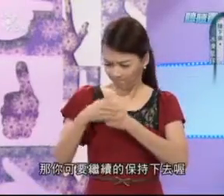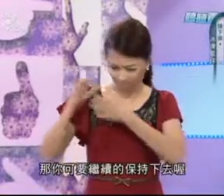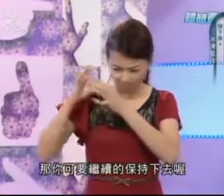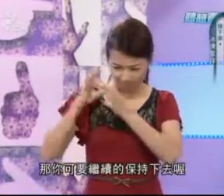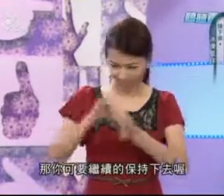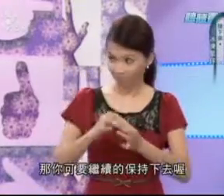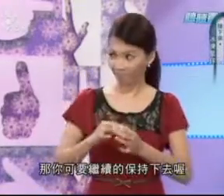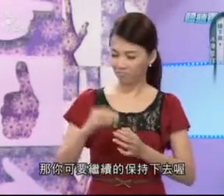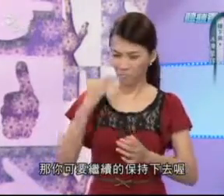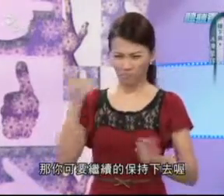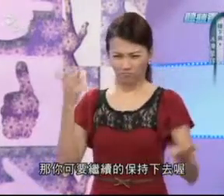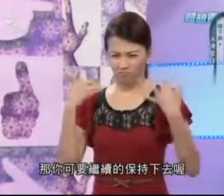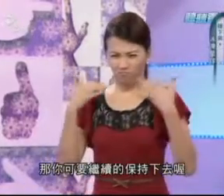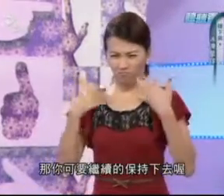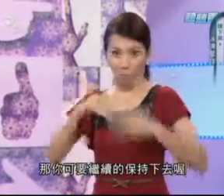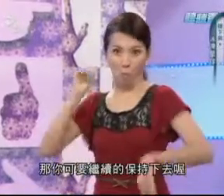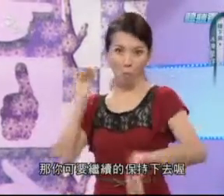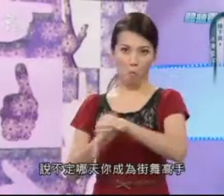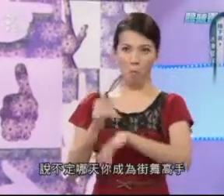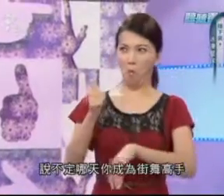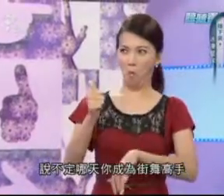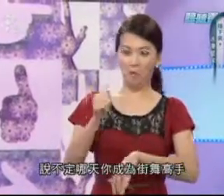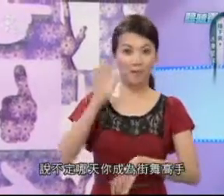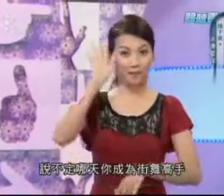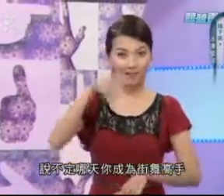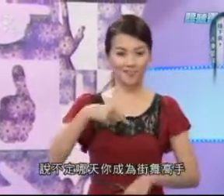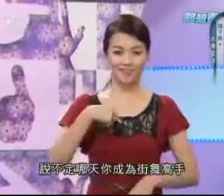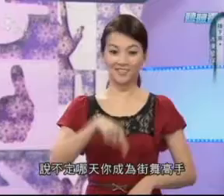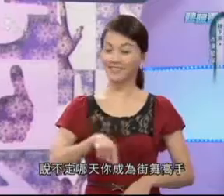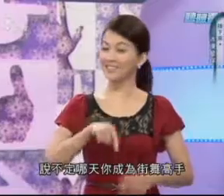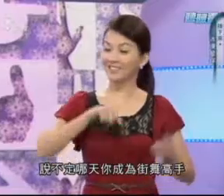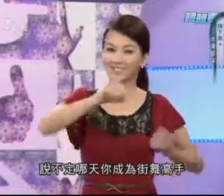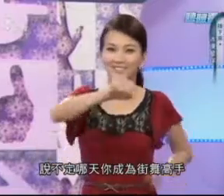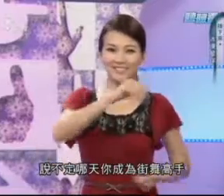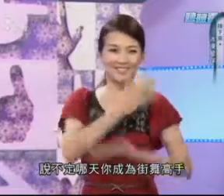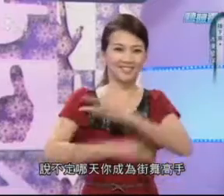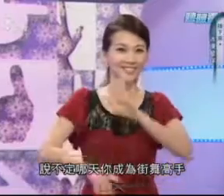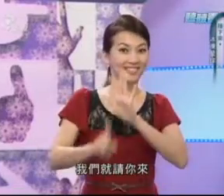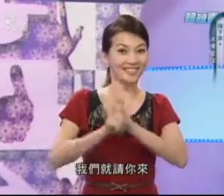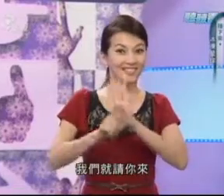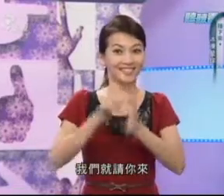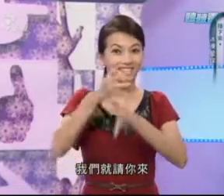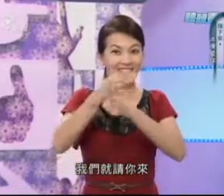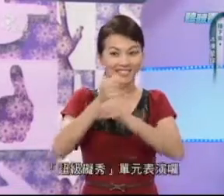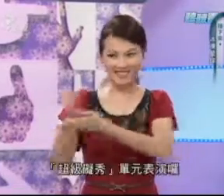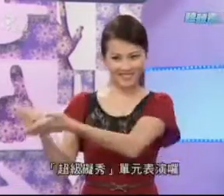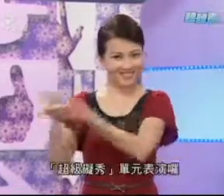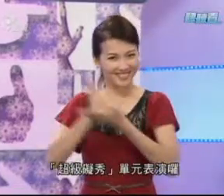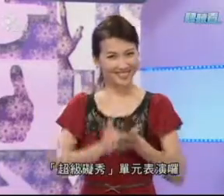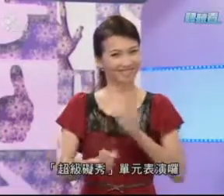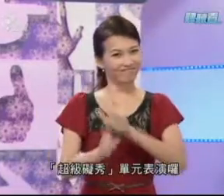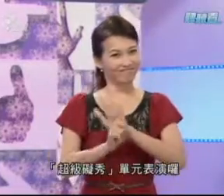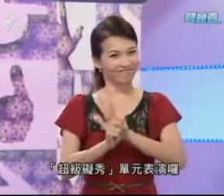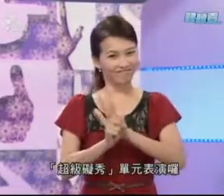那你可要继续的保持下去哦，说不定哪天你成为街舞高手，我们就请你来超级爱秀单元表演